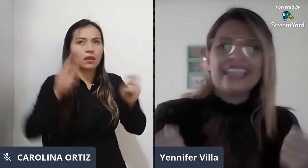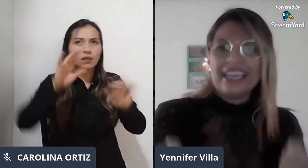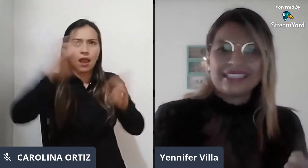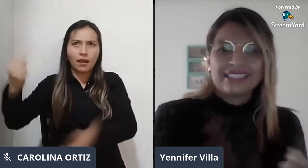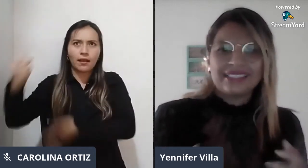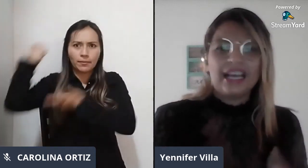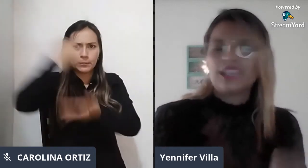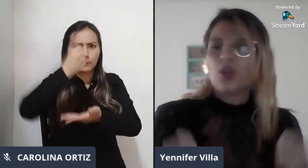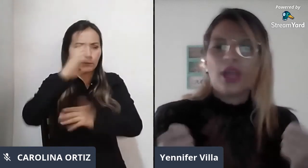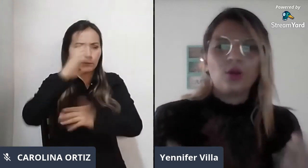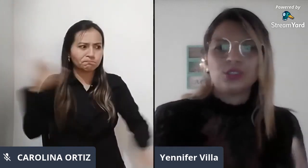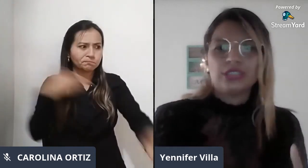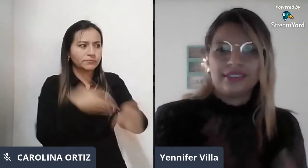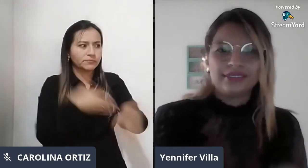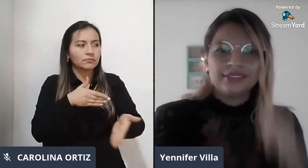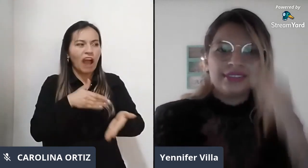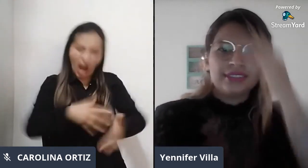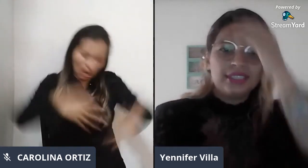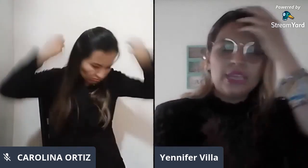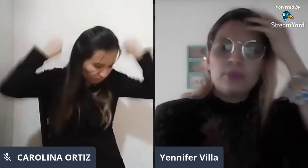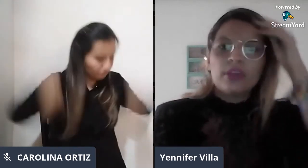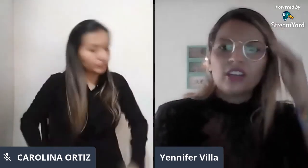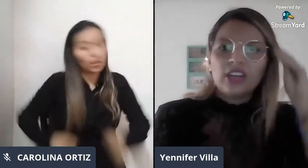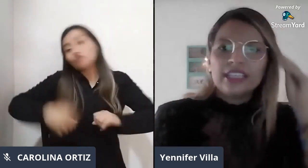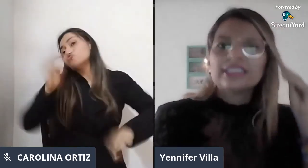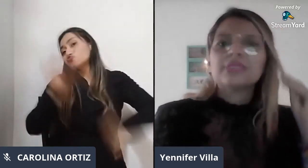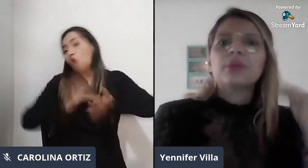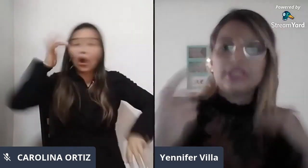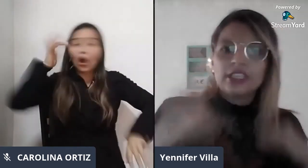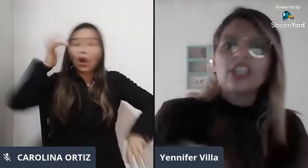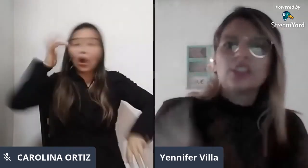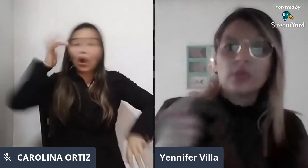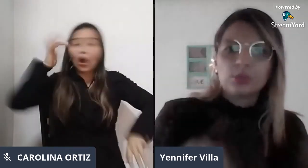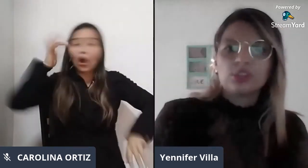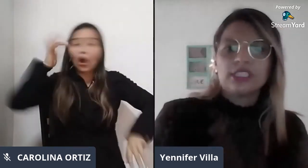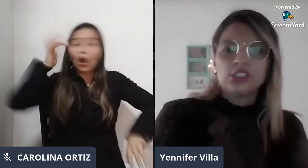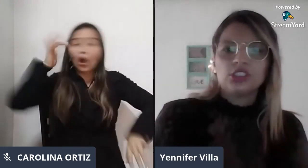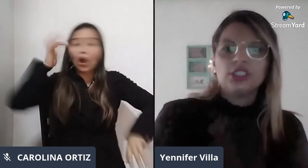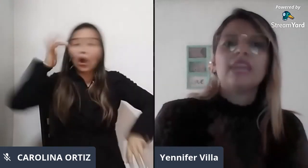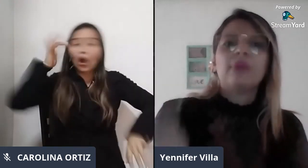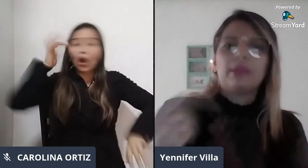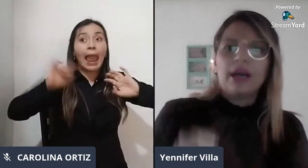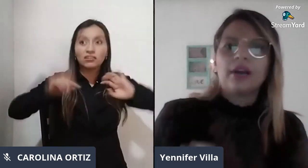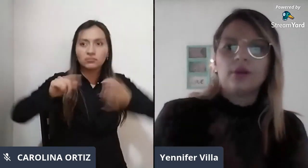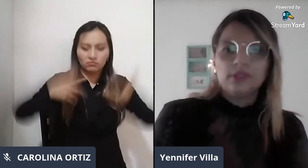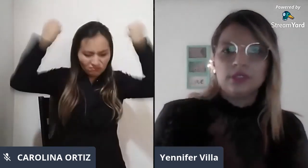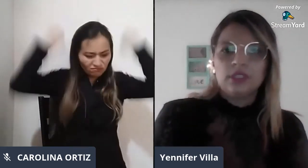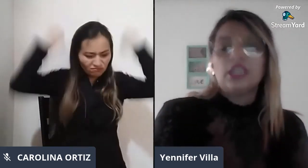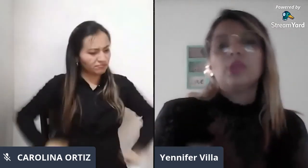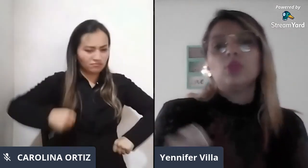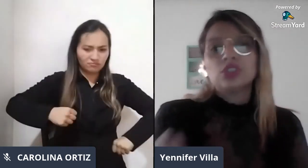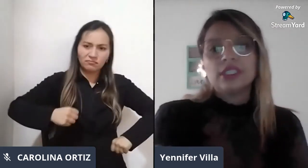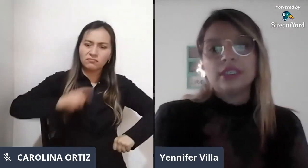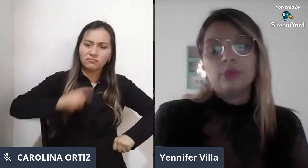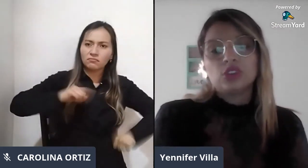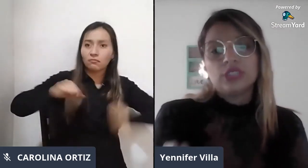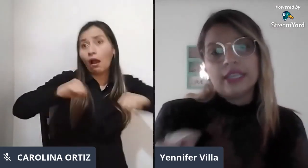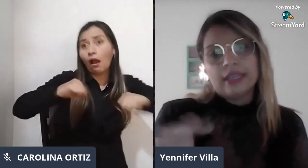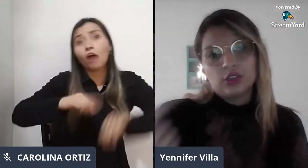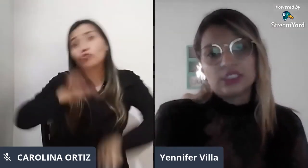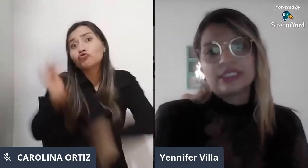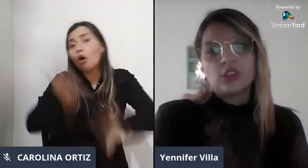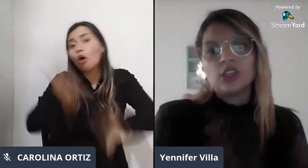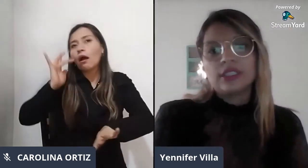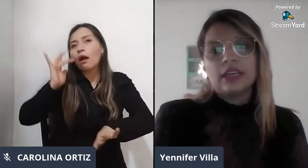pongamos la 10 a toda costa. Y ponernos la 10 es permitirnos la sobreexplotación, el mal pago,